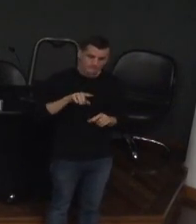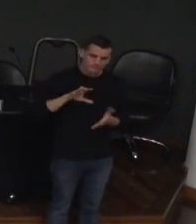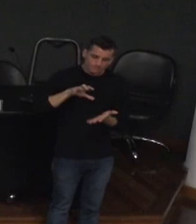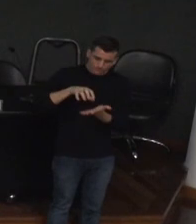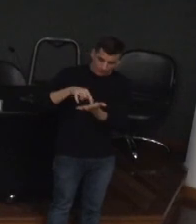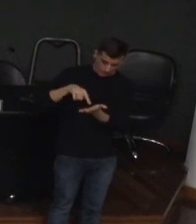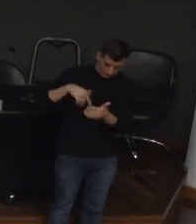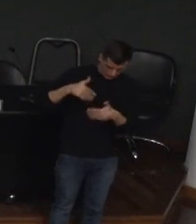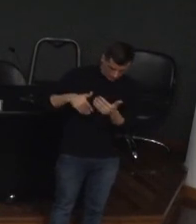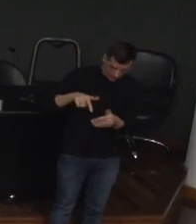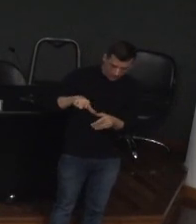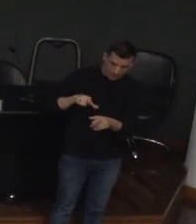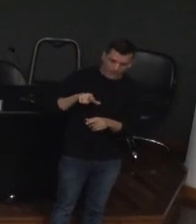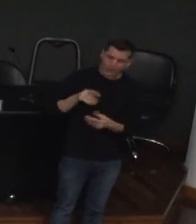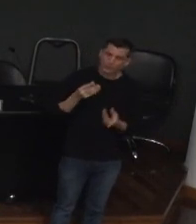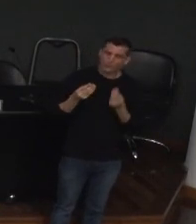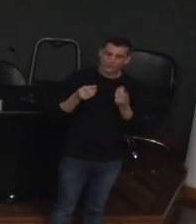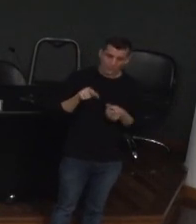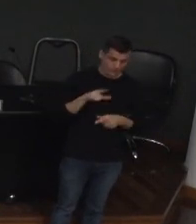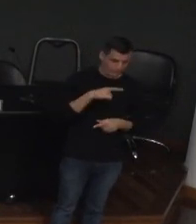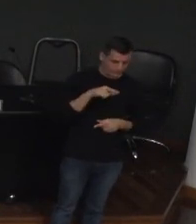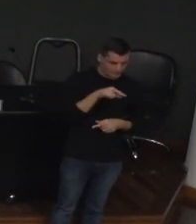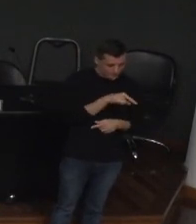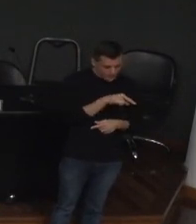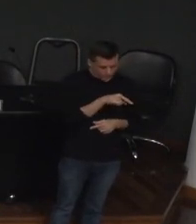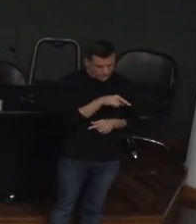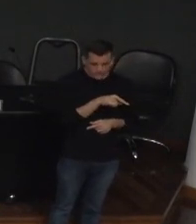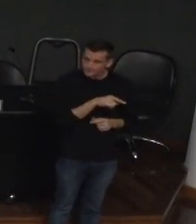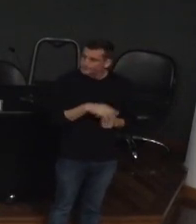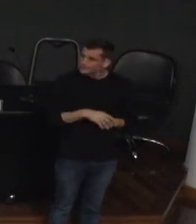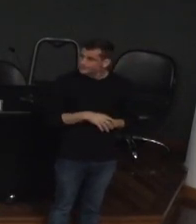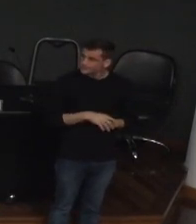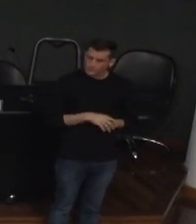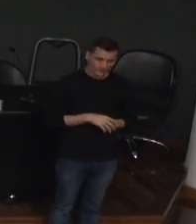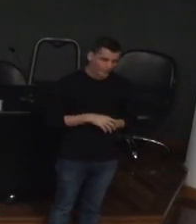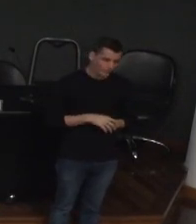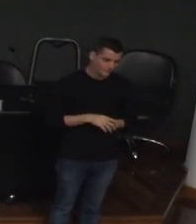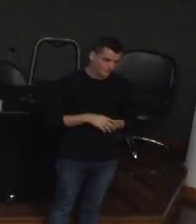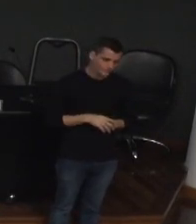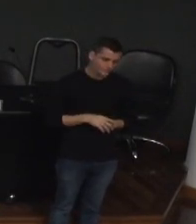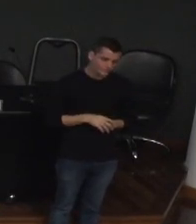o grau de compliance deles ali,